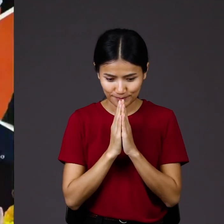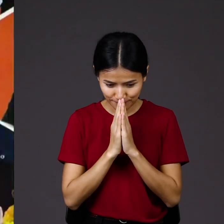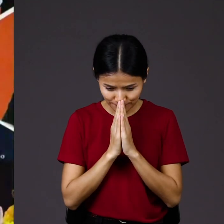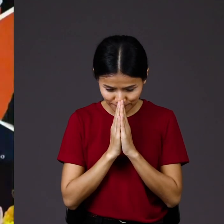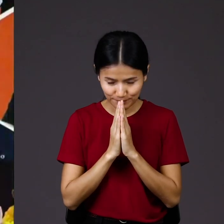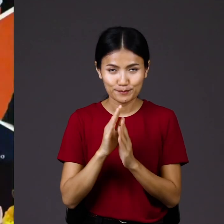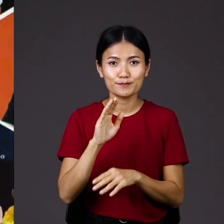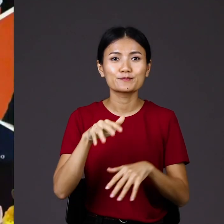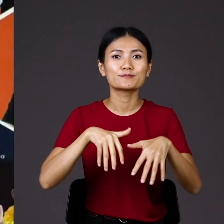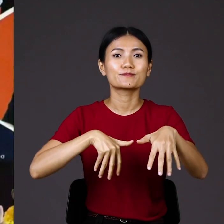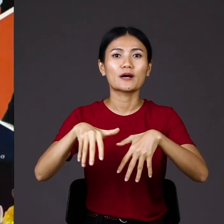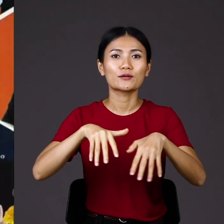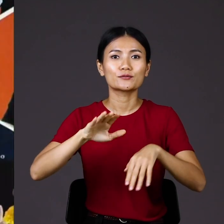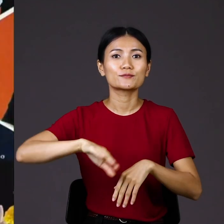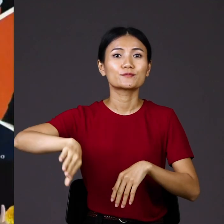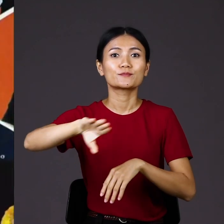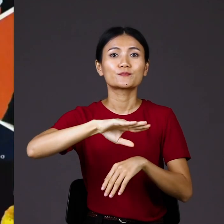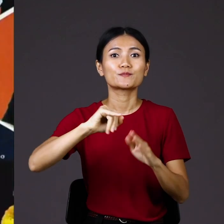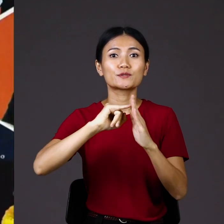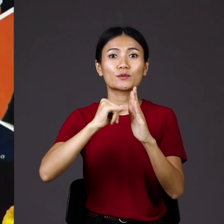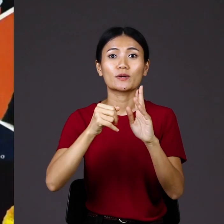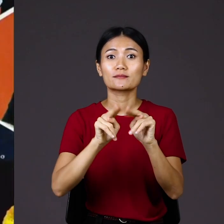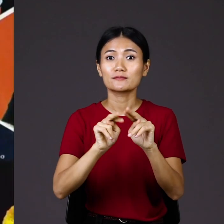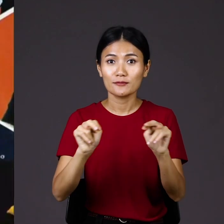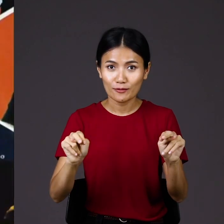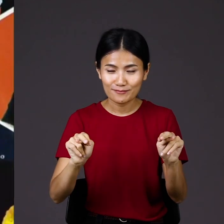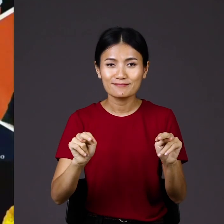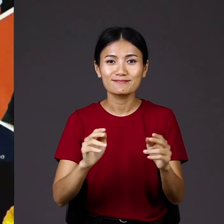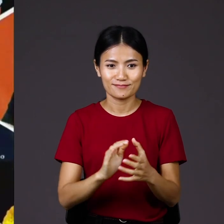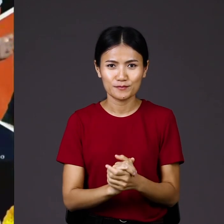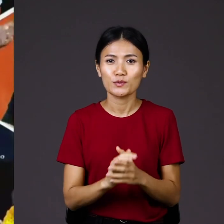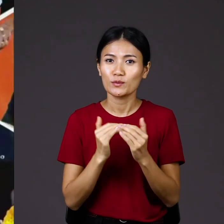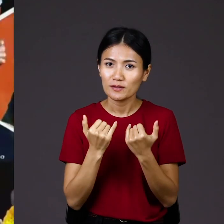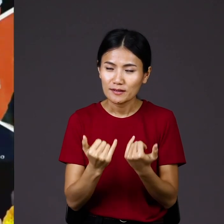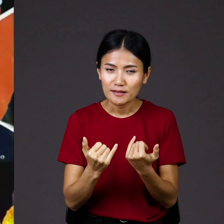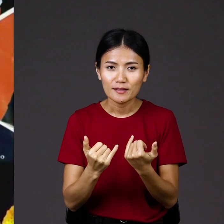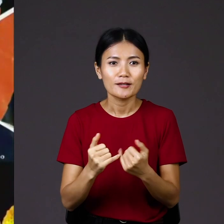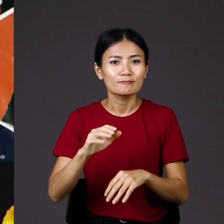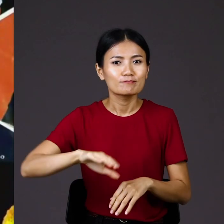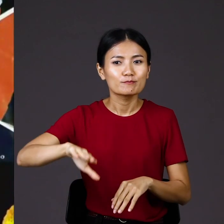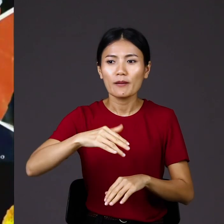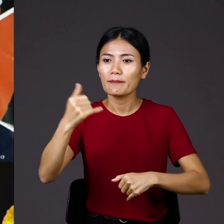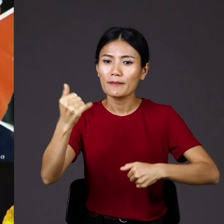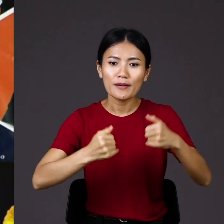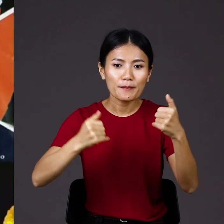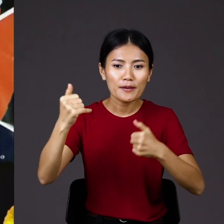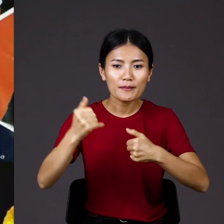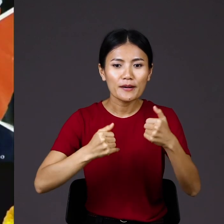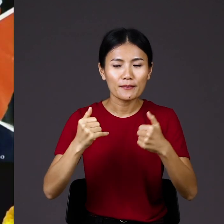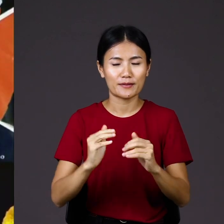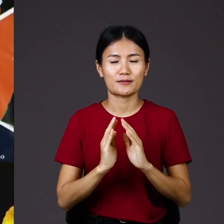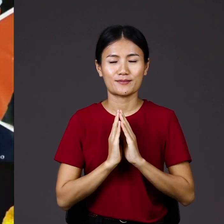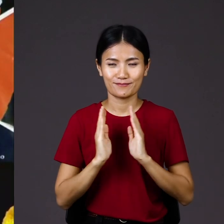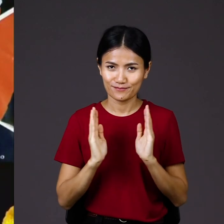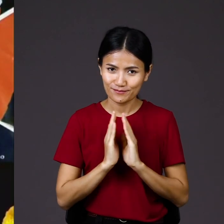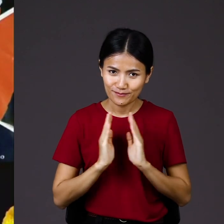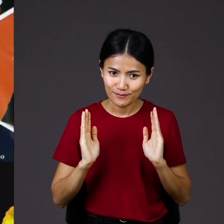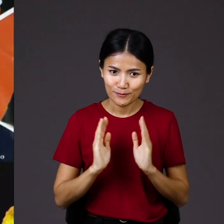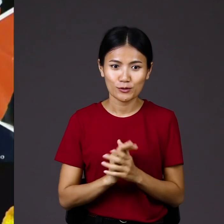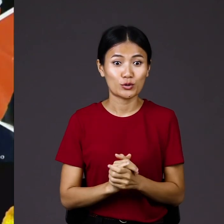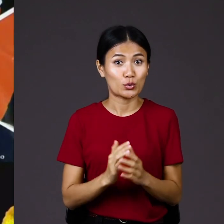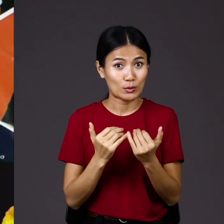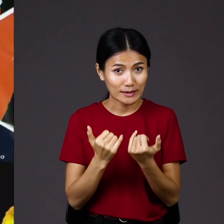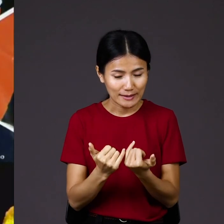สวัสดีครับพ่อแม่พี่น้องชาวจังหวัดนนทบุรีทุกท่านขอบคุณมากๆที่มาฟังปราศั